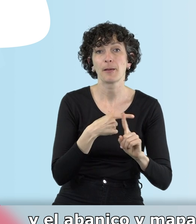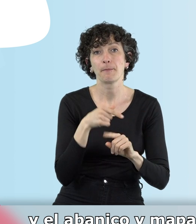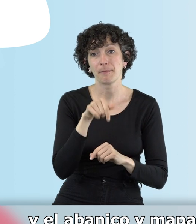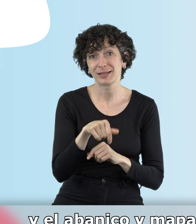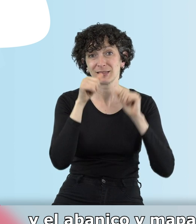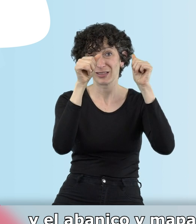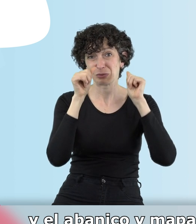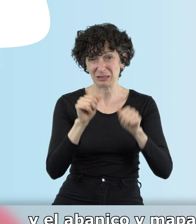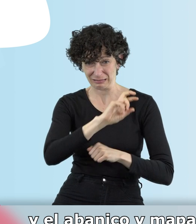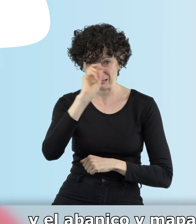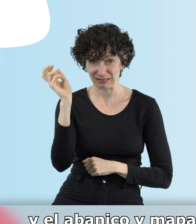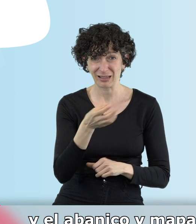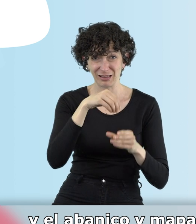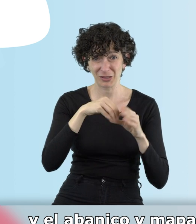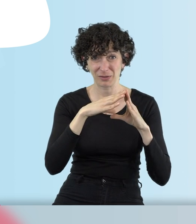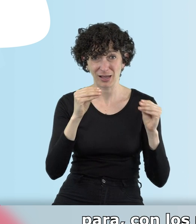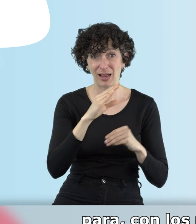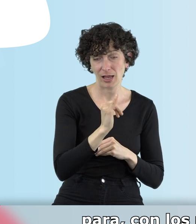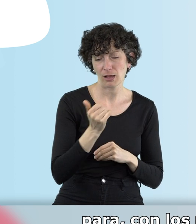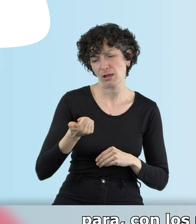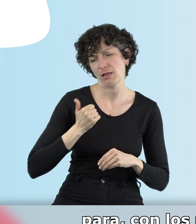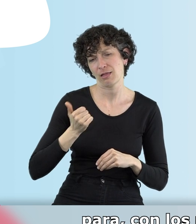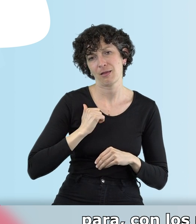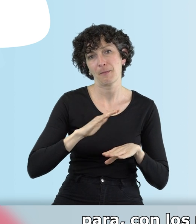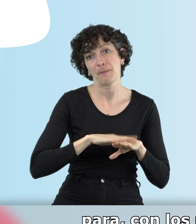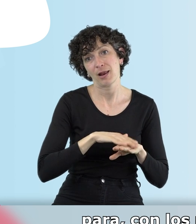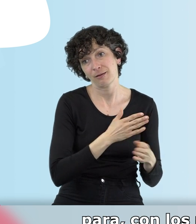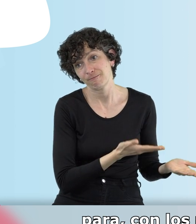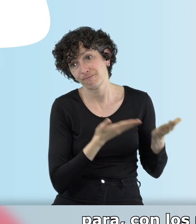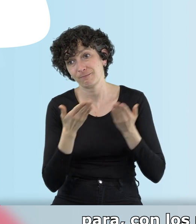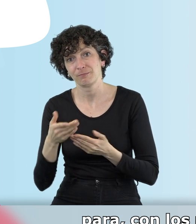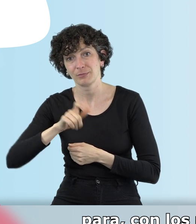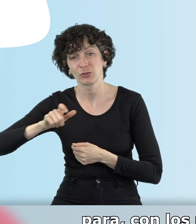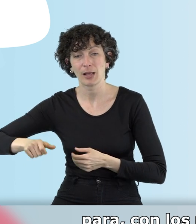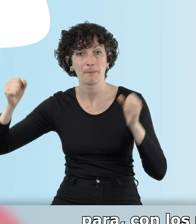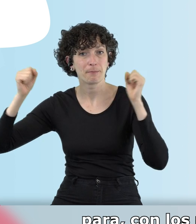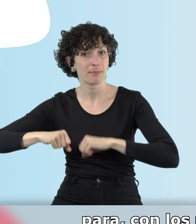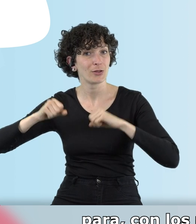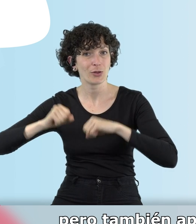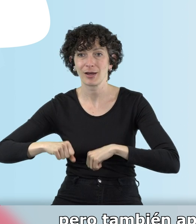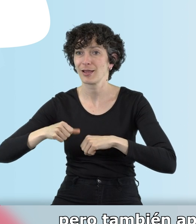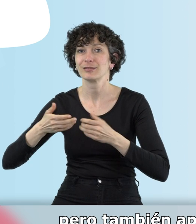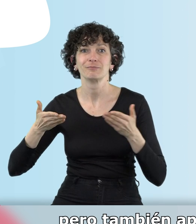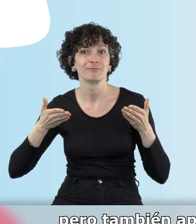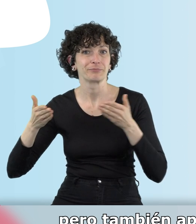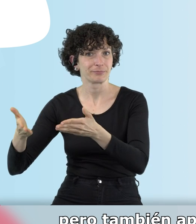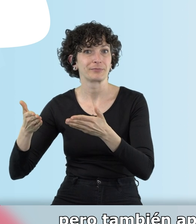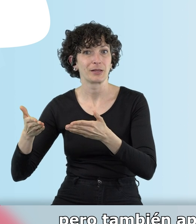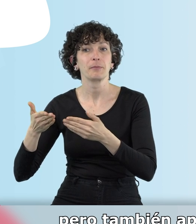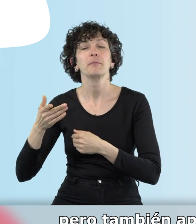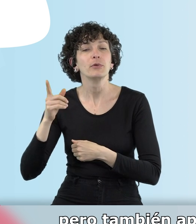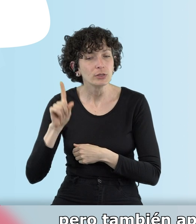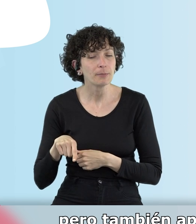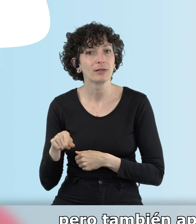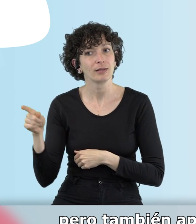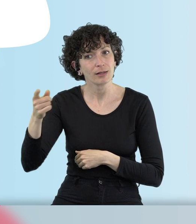abanico y mapa de titulaciones que tenemos en las universidades para con los mayores, por los mayores, para los mayores, pero también